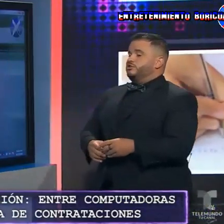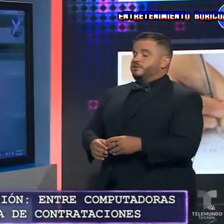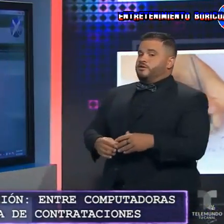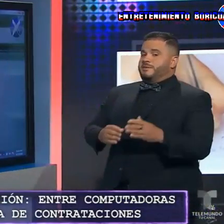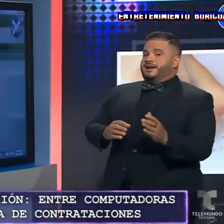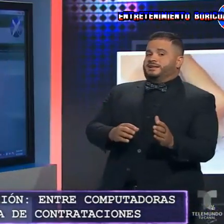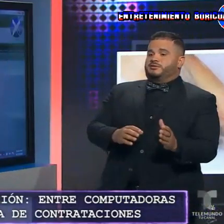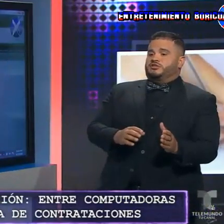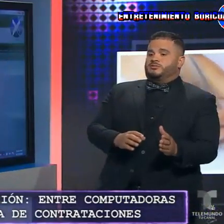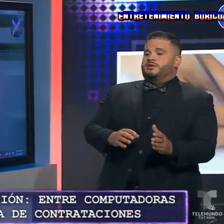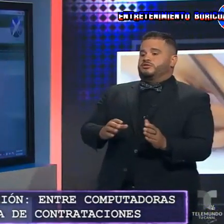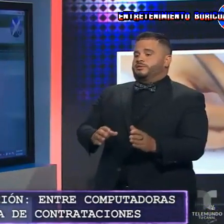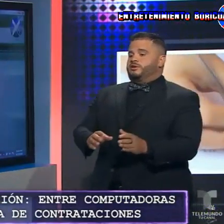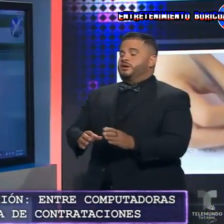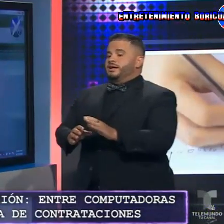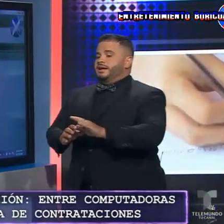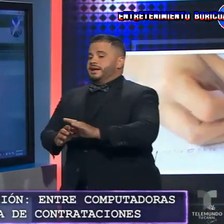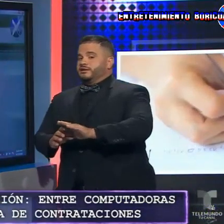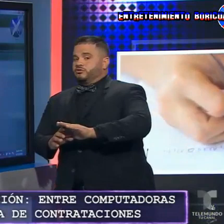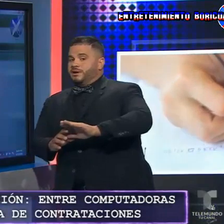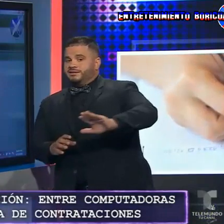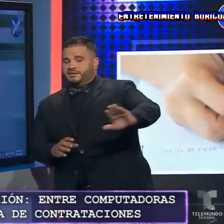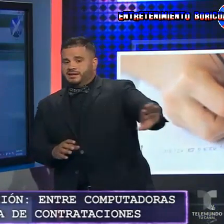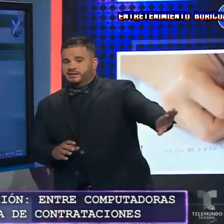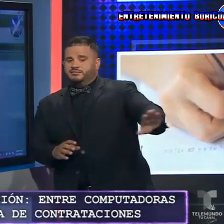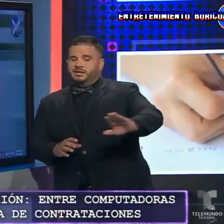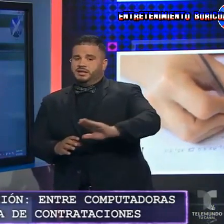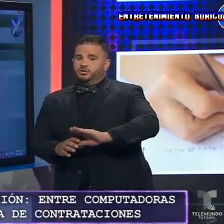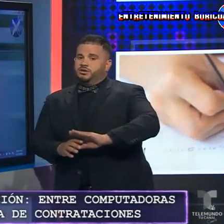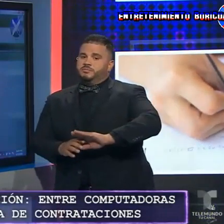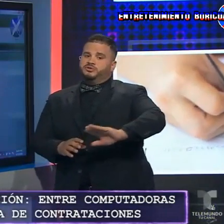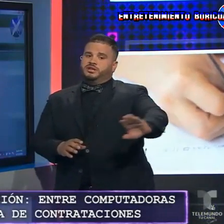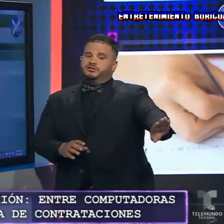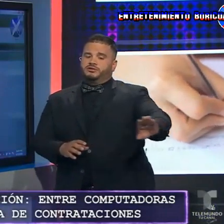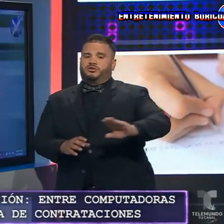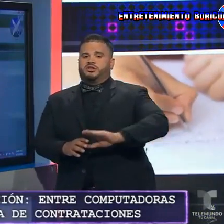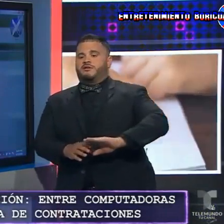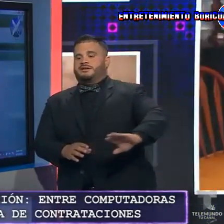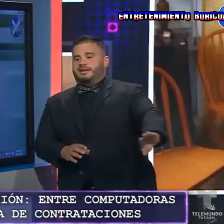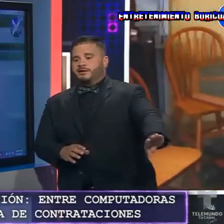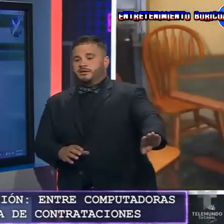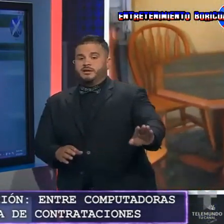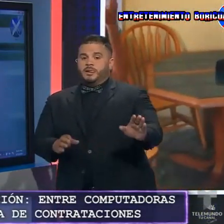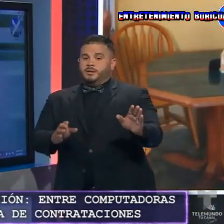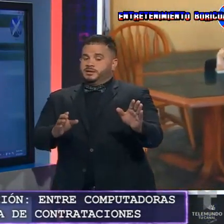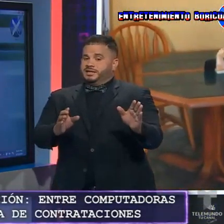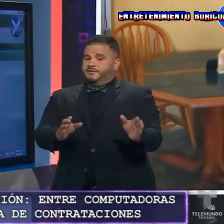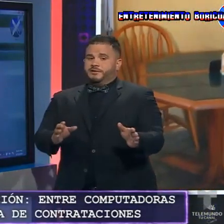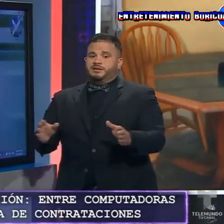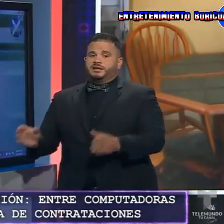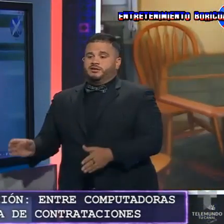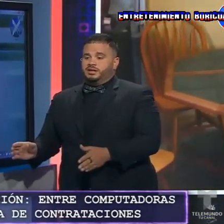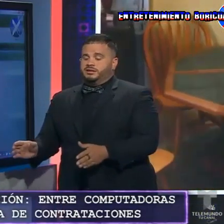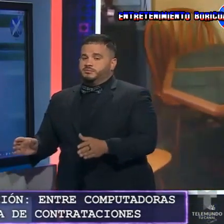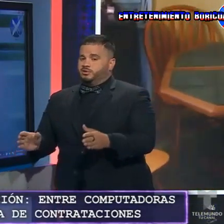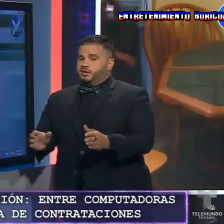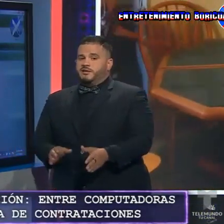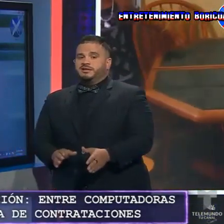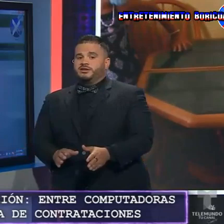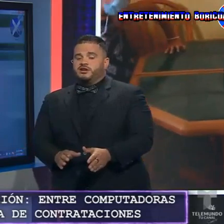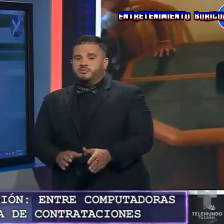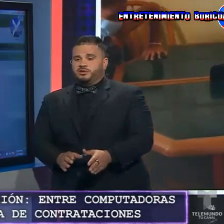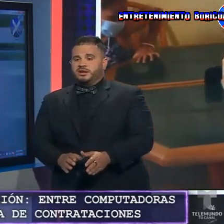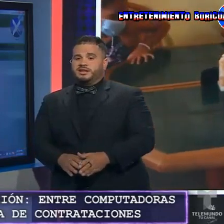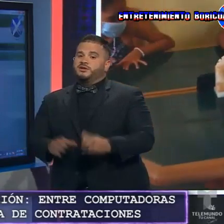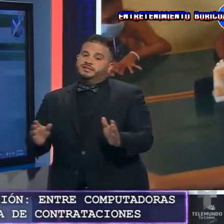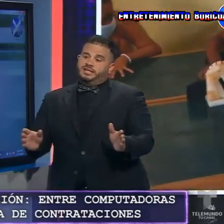por el Tribunal Supremo. Lo que pasa es que el Tribunal Supremo resolvió que la subasta y todo el proceso no debió haberse llevado. Desde febrero hasta hoy pudimos